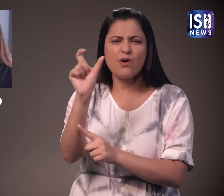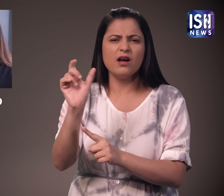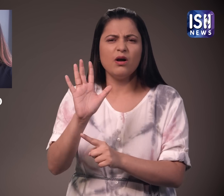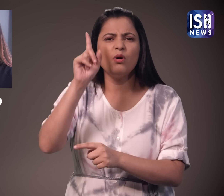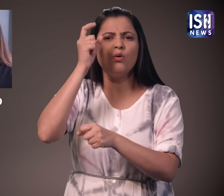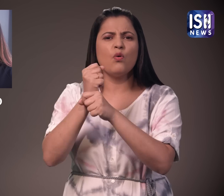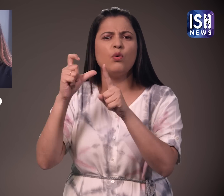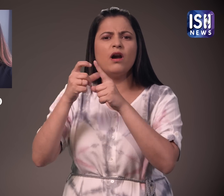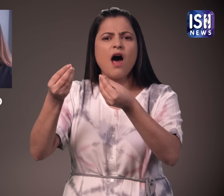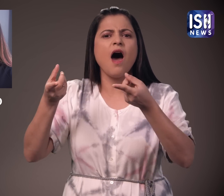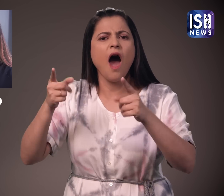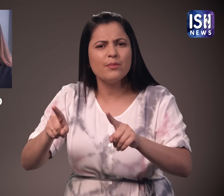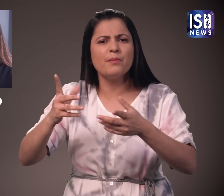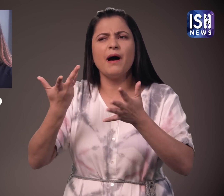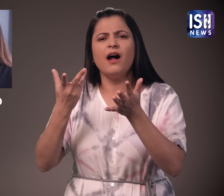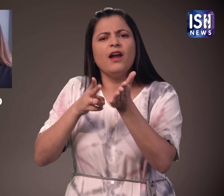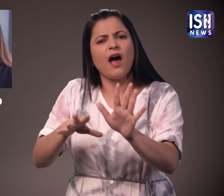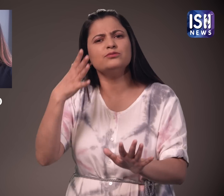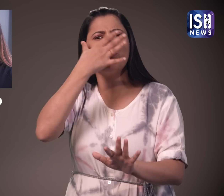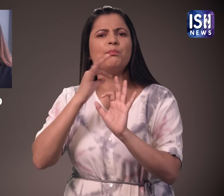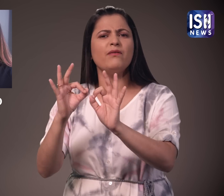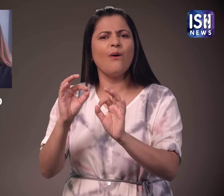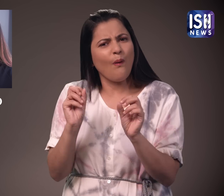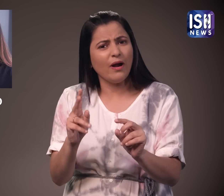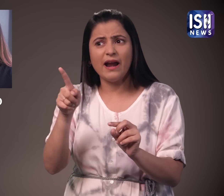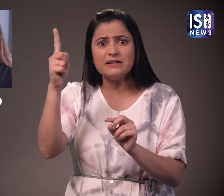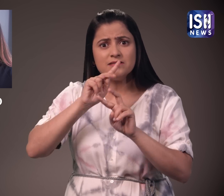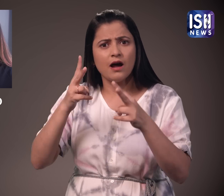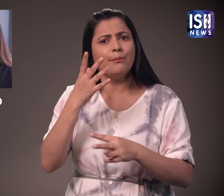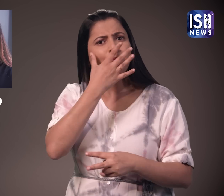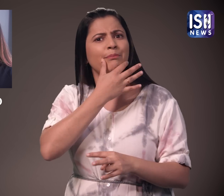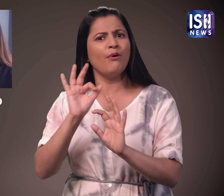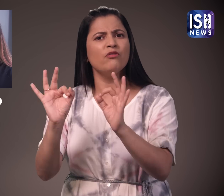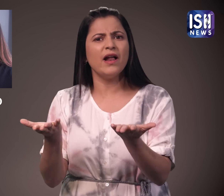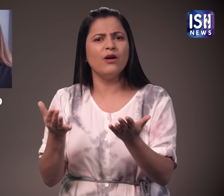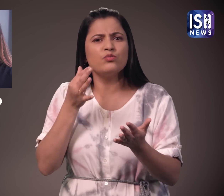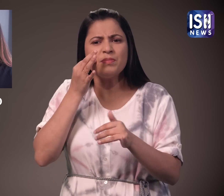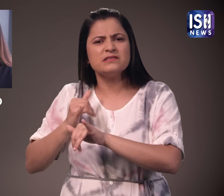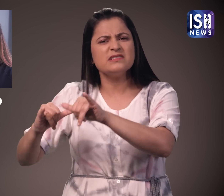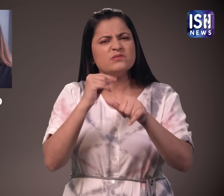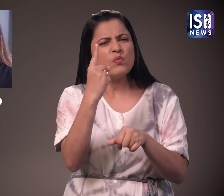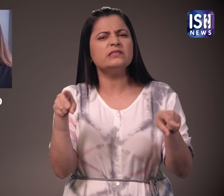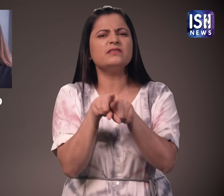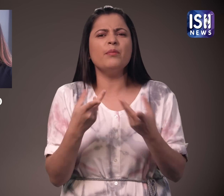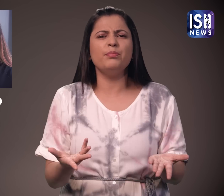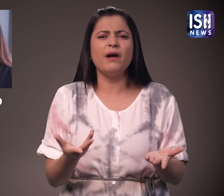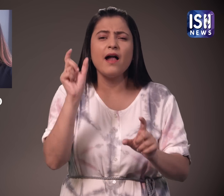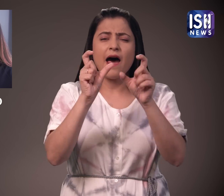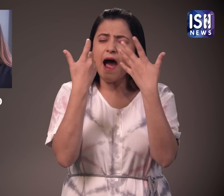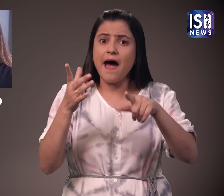हम सभी इश्वर्द्वारा बनाए गए प्राकृतिक प्राणी है और हर कोई सुन्दर है हम सभी सुन्दर है और चाहे हमारे साथ कुछ भी